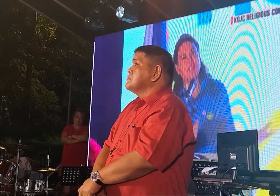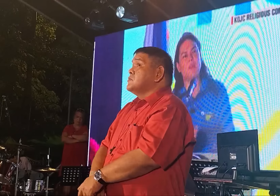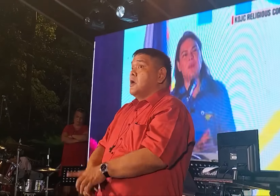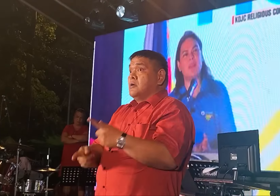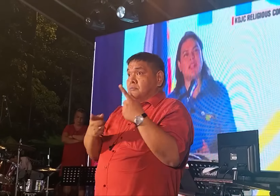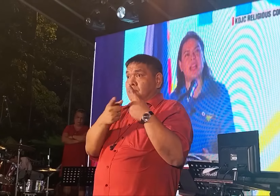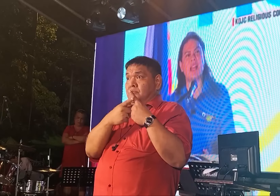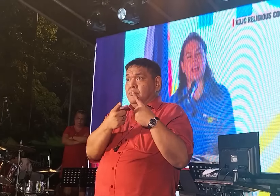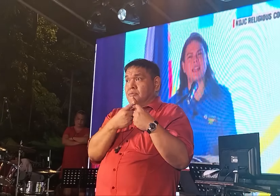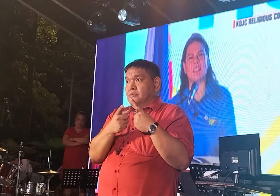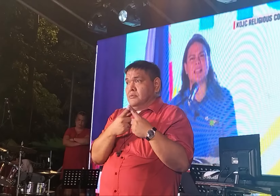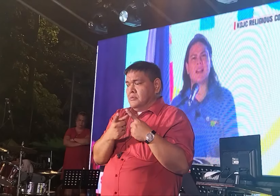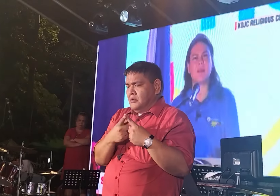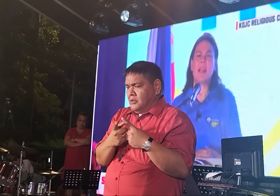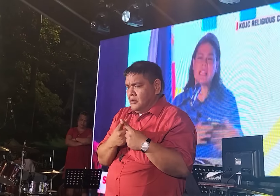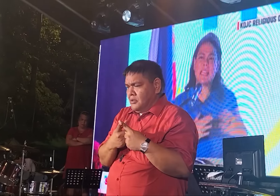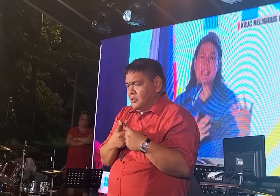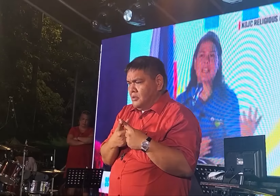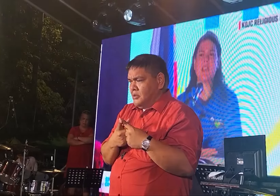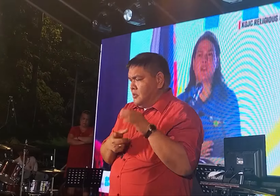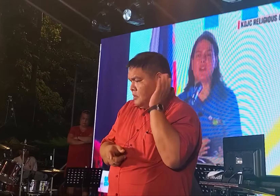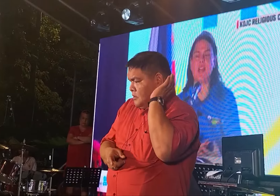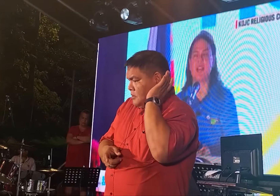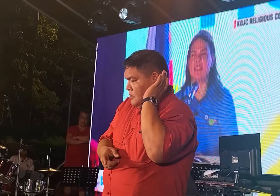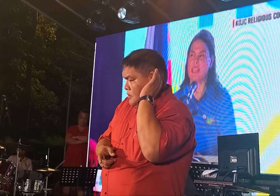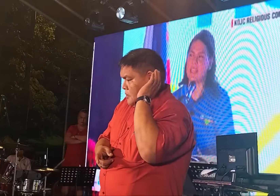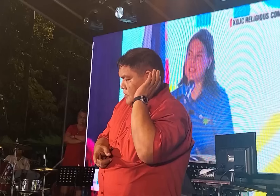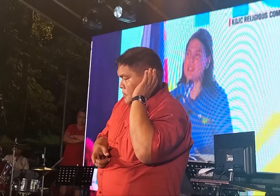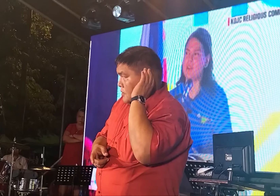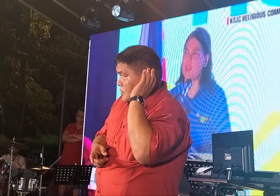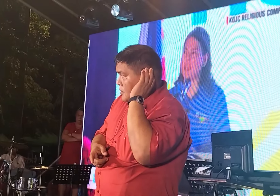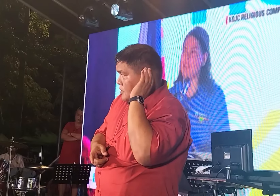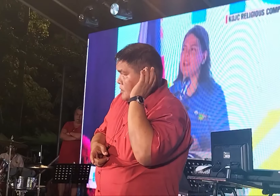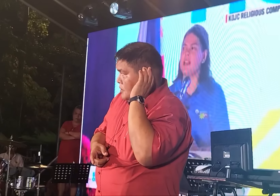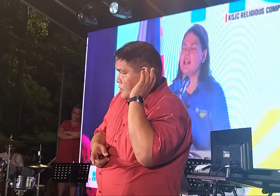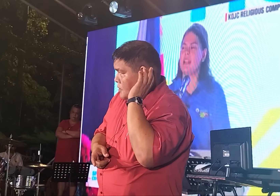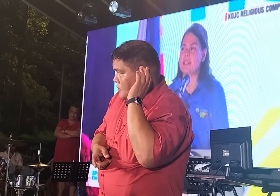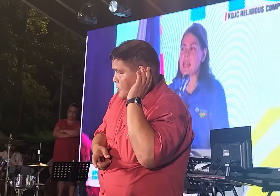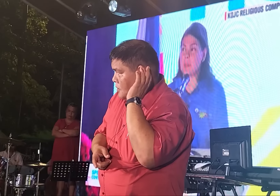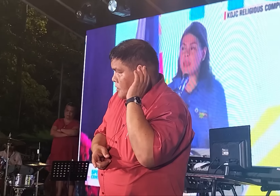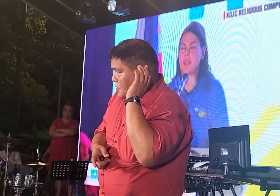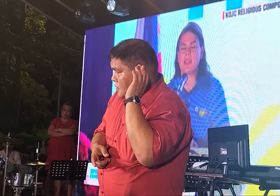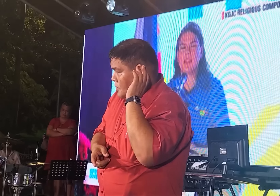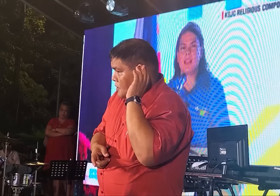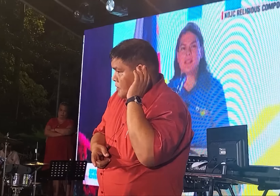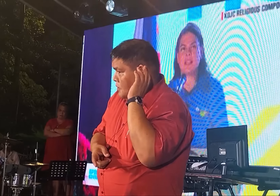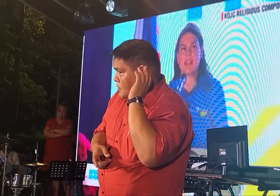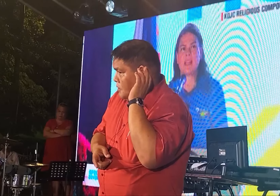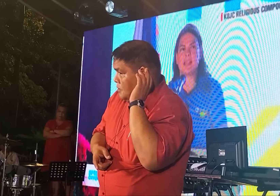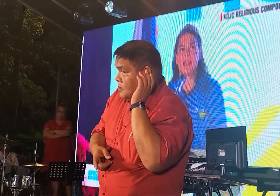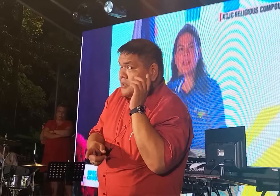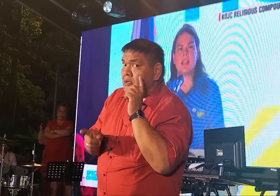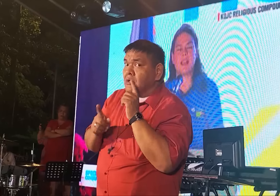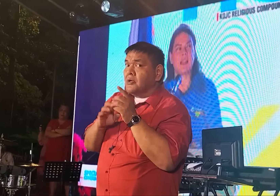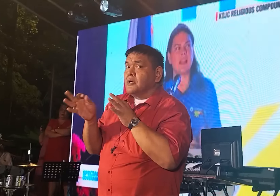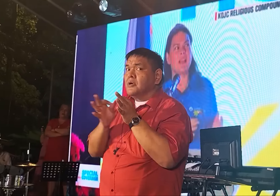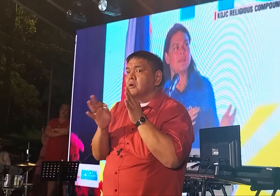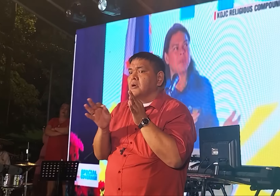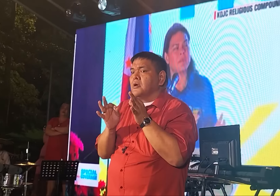Unahin ko po muna ang mga narinig ko. At narinig ko rin na nasabi